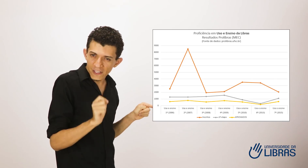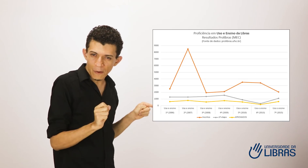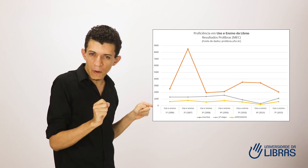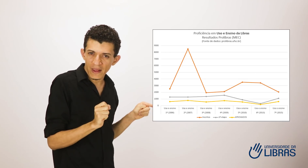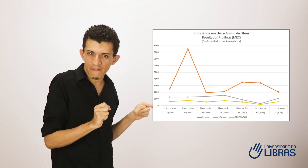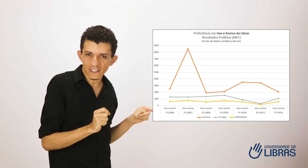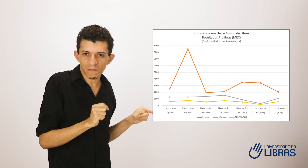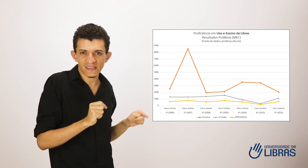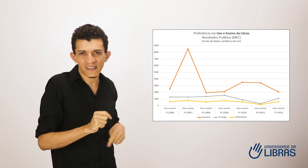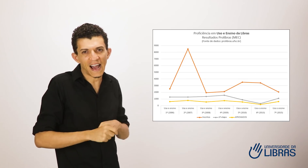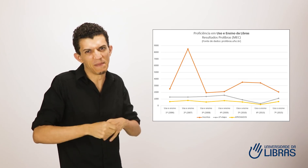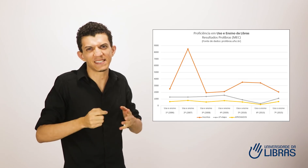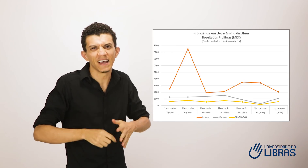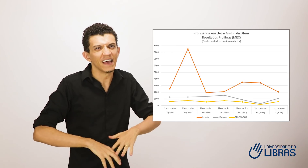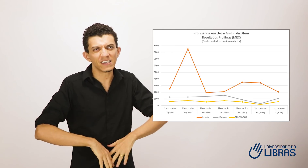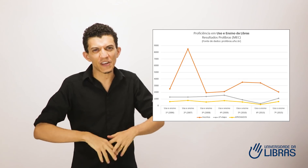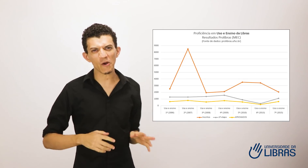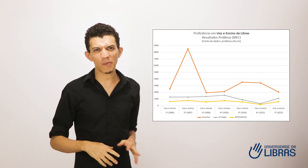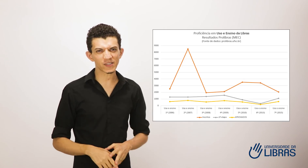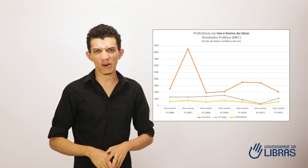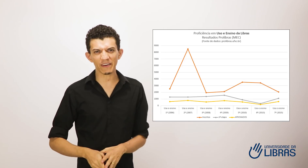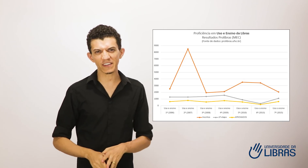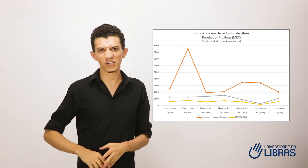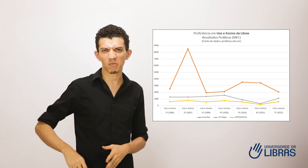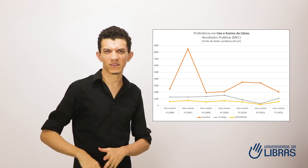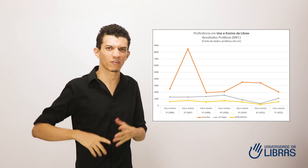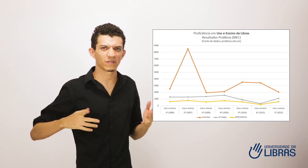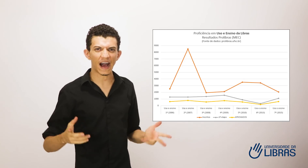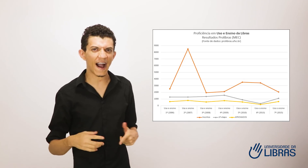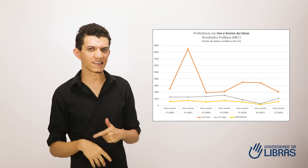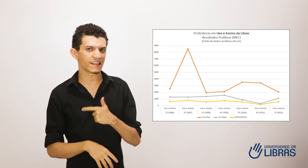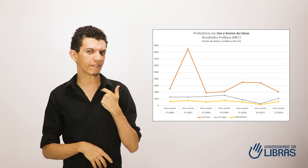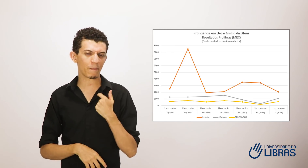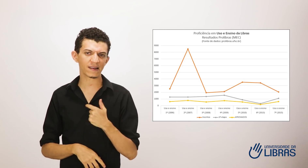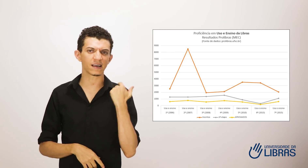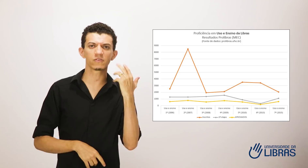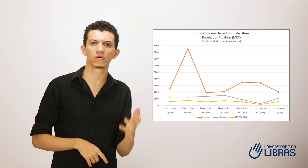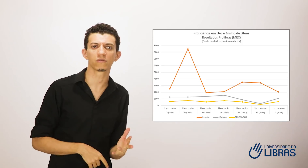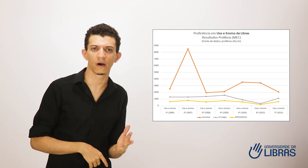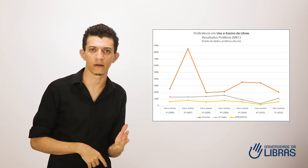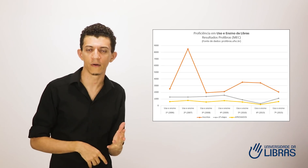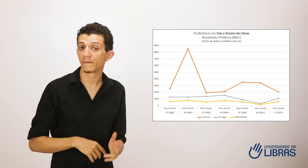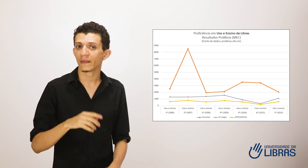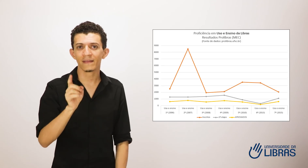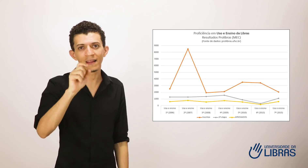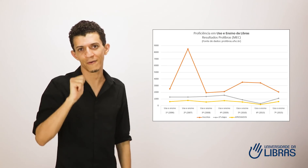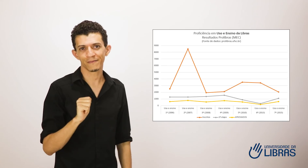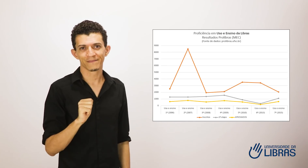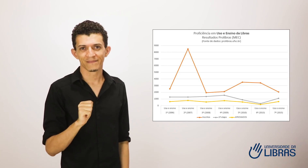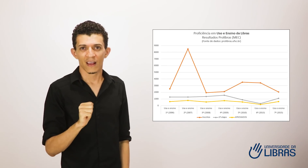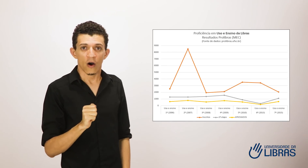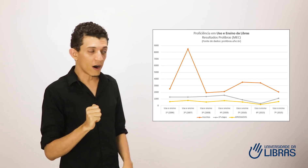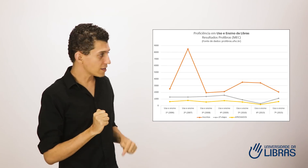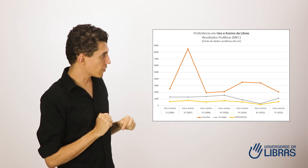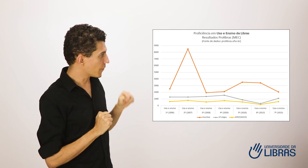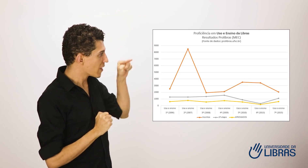isso a primeira vez, eu pensei, mas isso aí o pessoal deve ter tido alguma dificuldade, deve ter passado no outro ano. Não. Olha só,